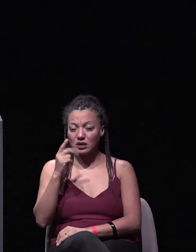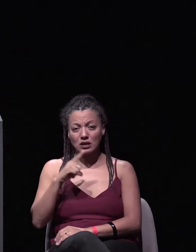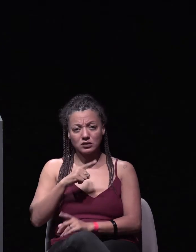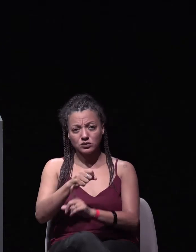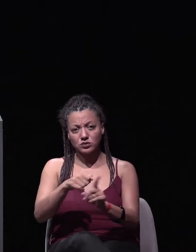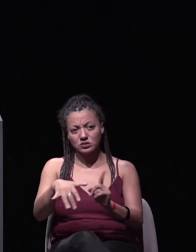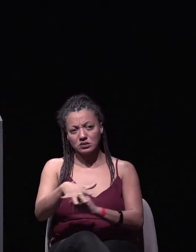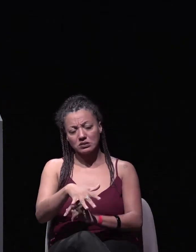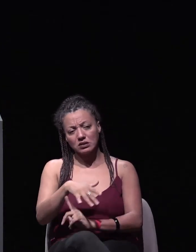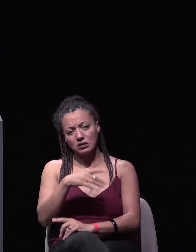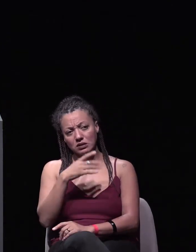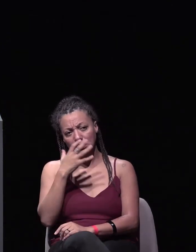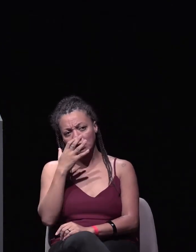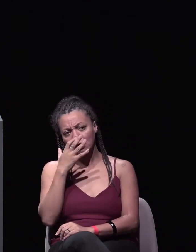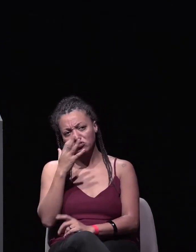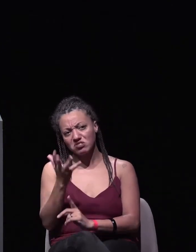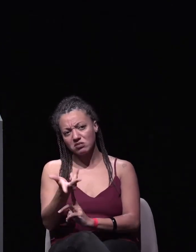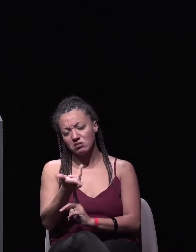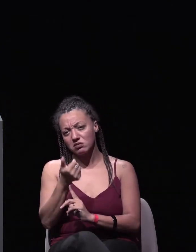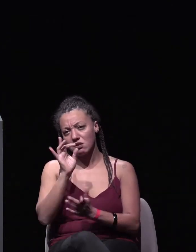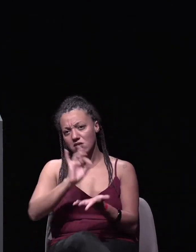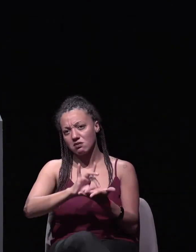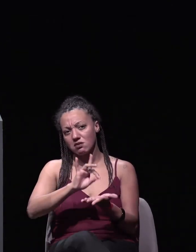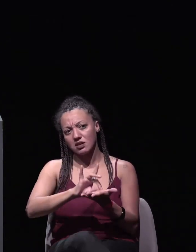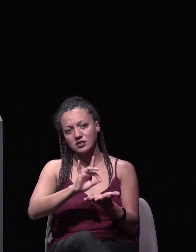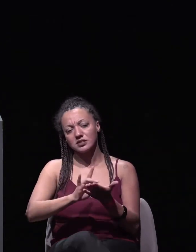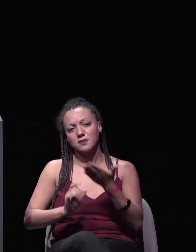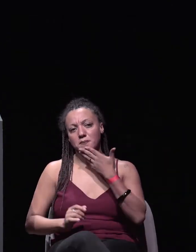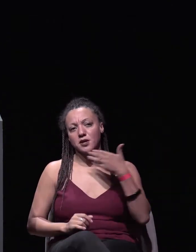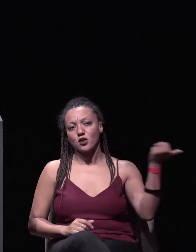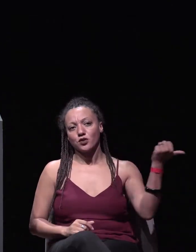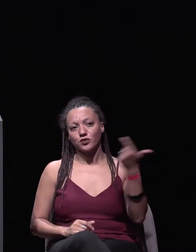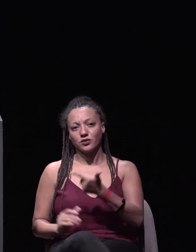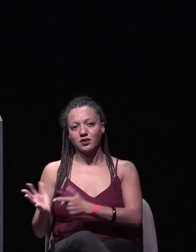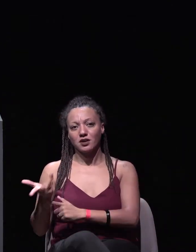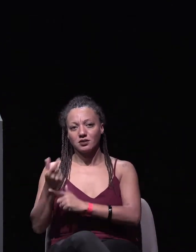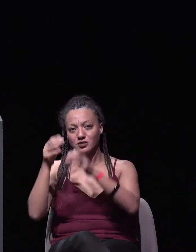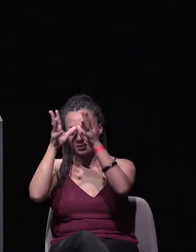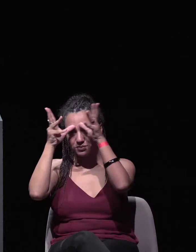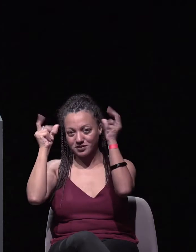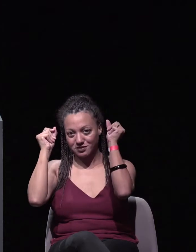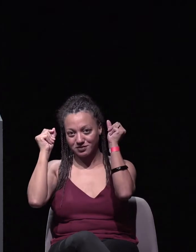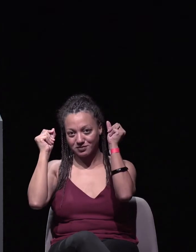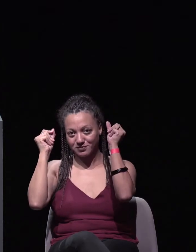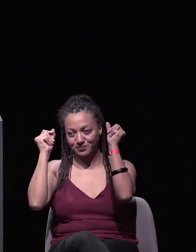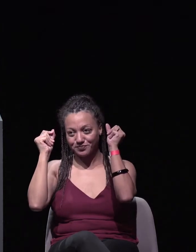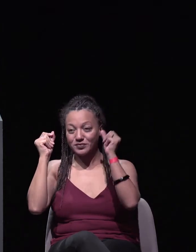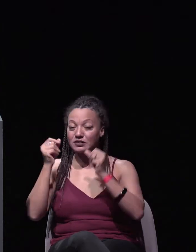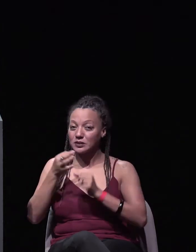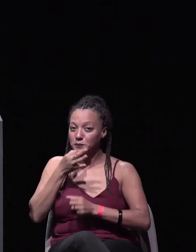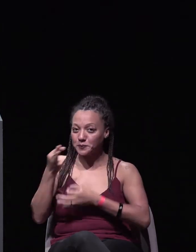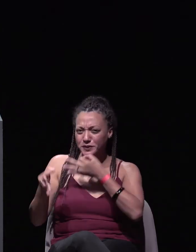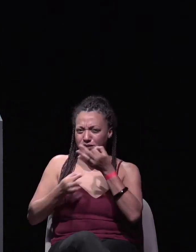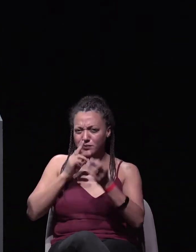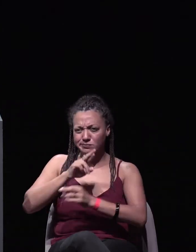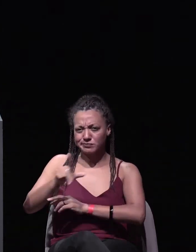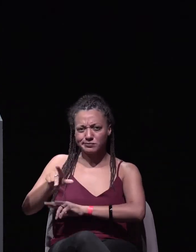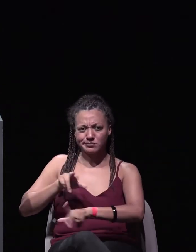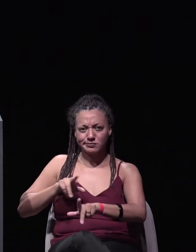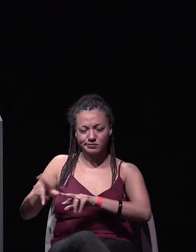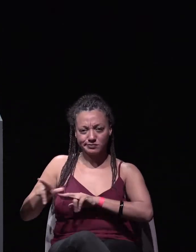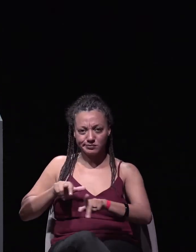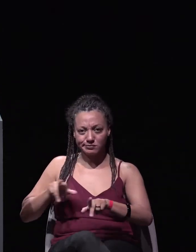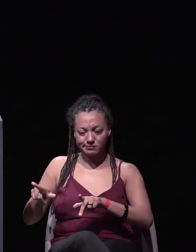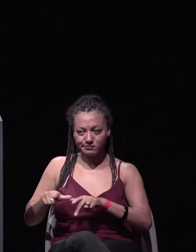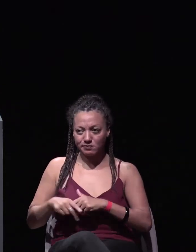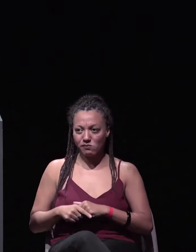na sociedade, uma arte realista é a que melhor responde, né? A que melhor espelha essa realidade